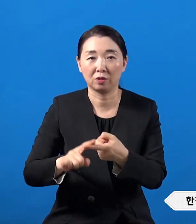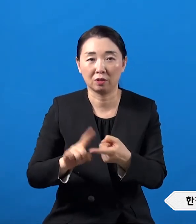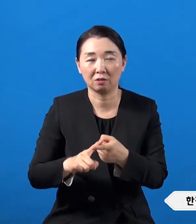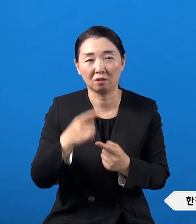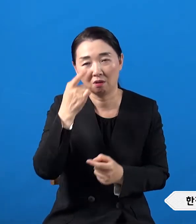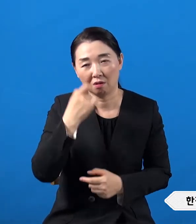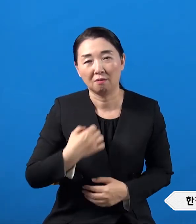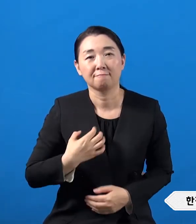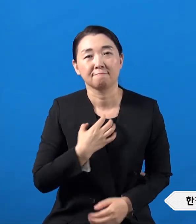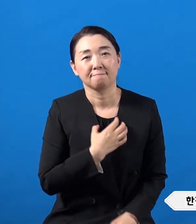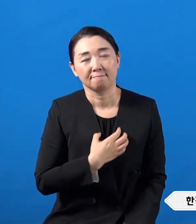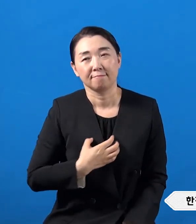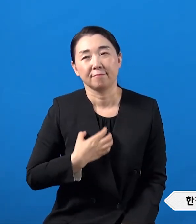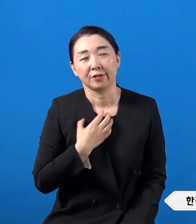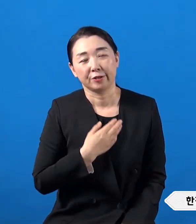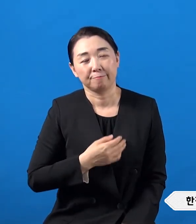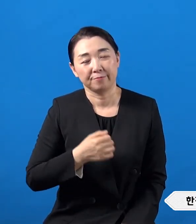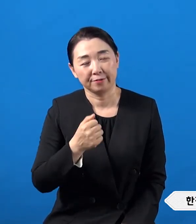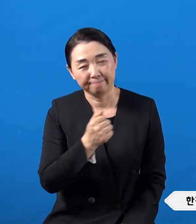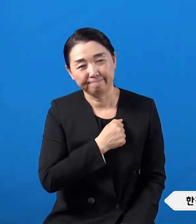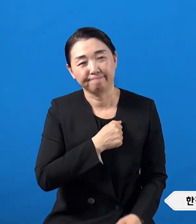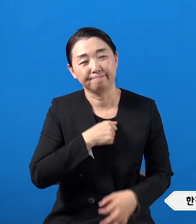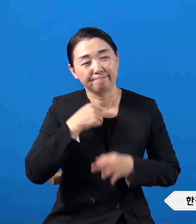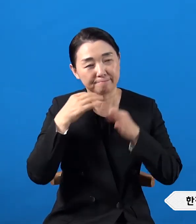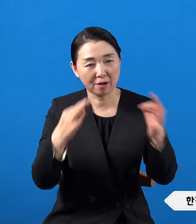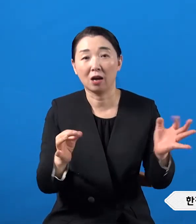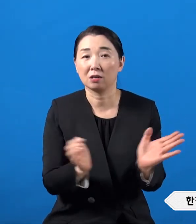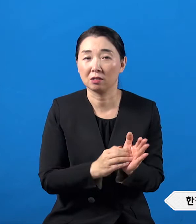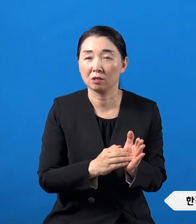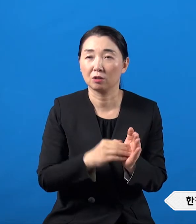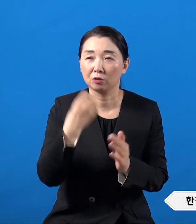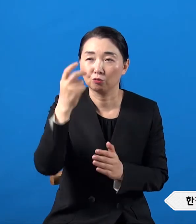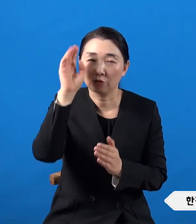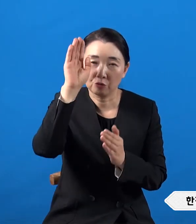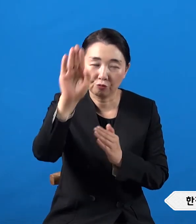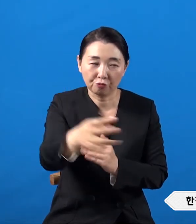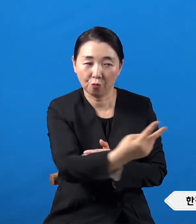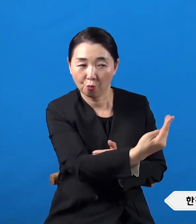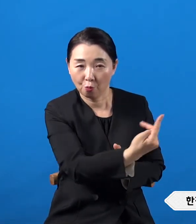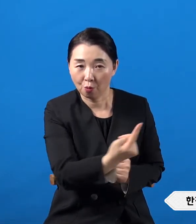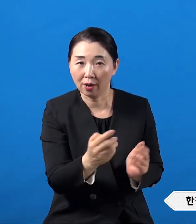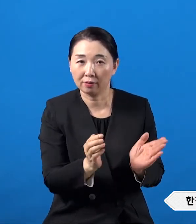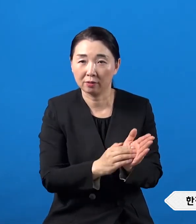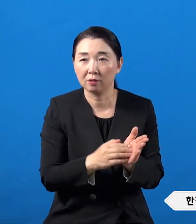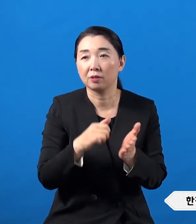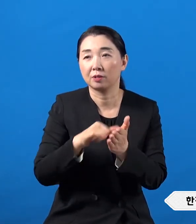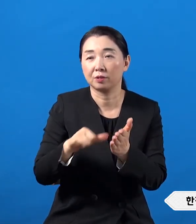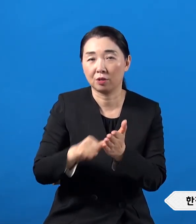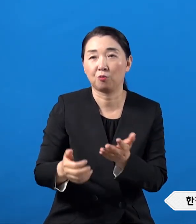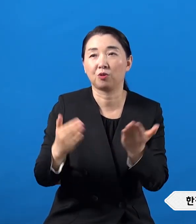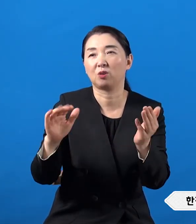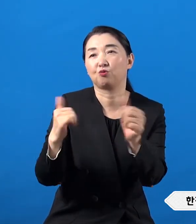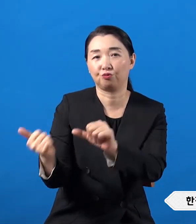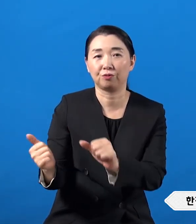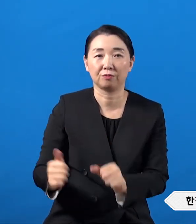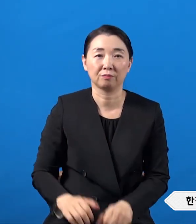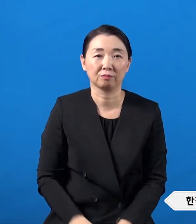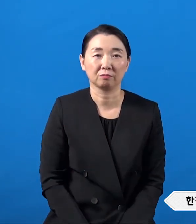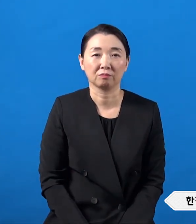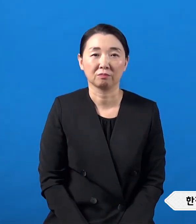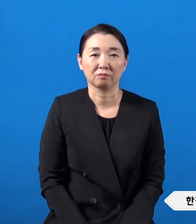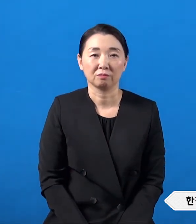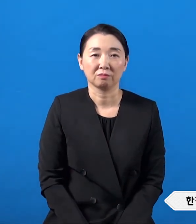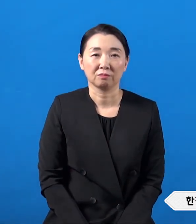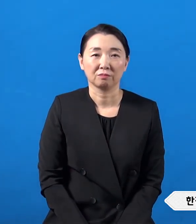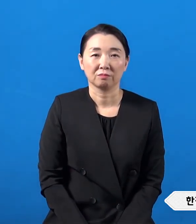대해서 슬피 곡을 했습니다. 그리고 2달 후에 내려와서 그래서 제물이 되어서 죽었습니다.